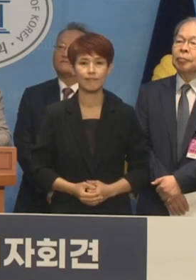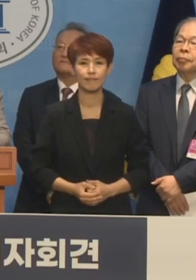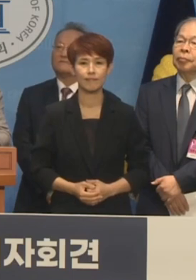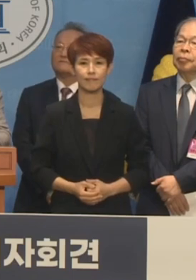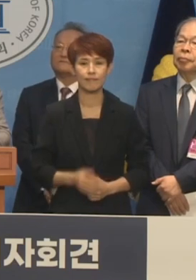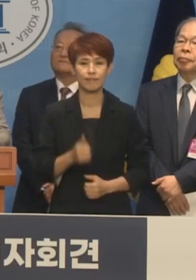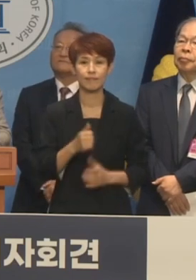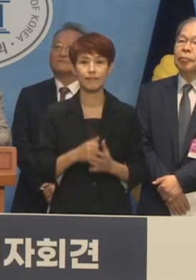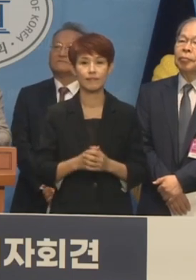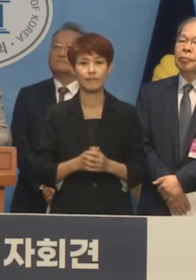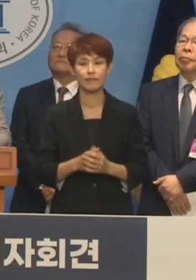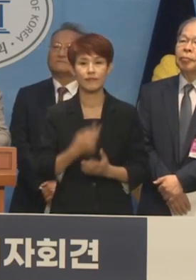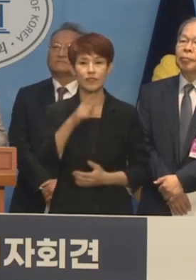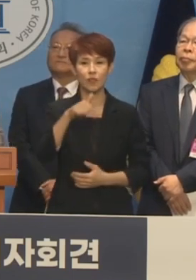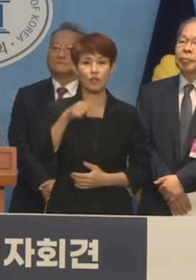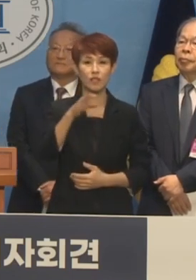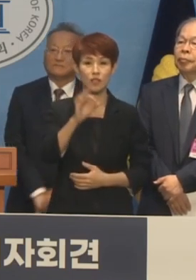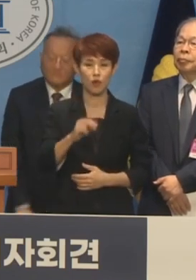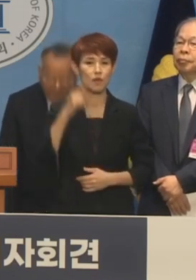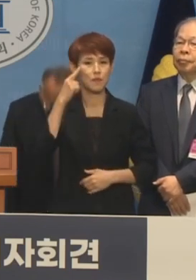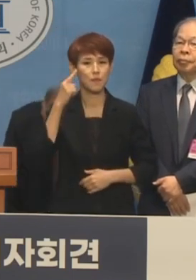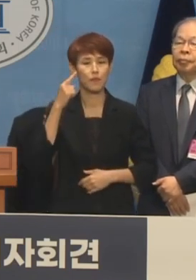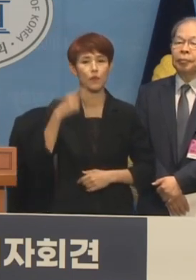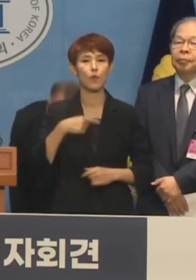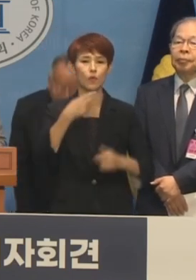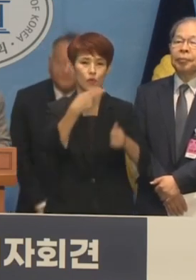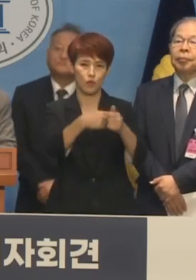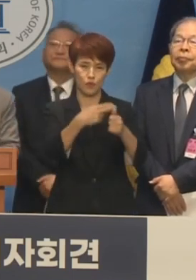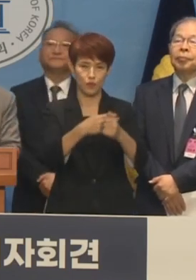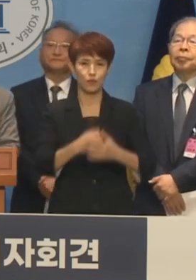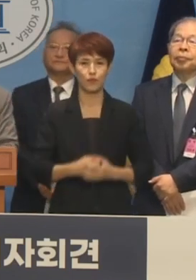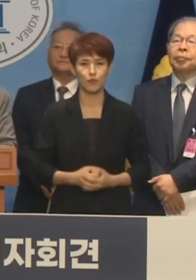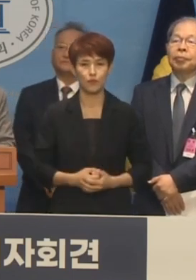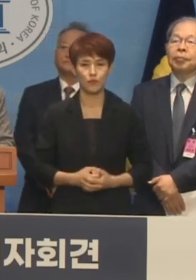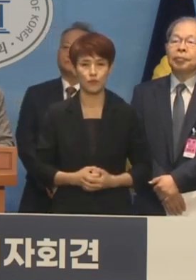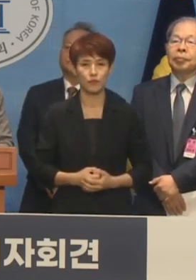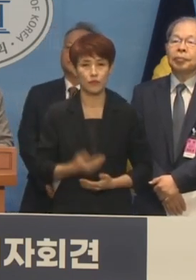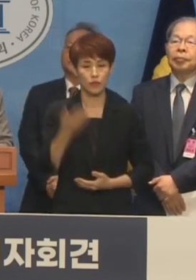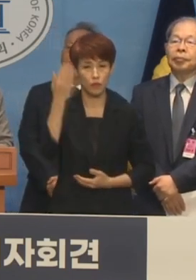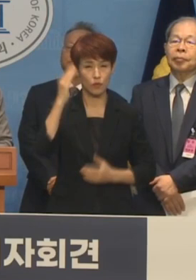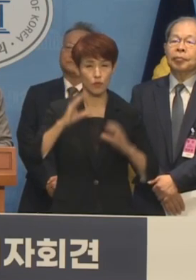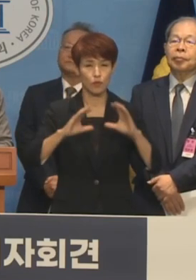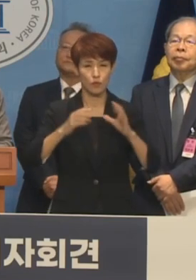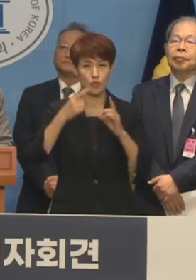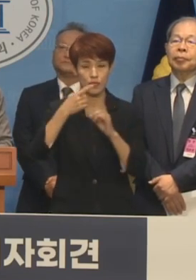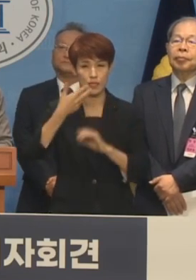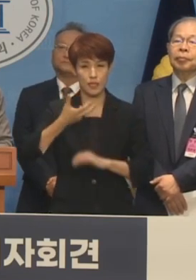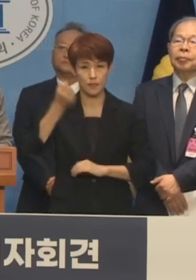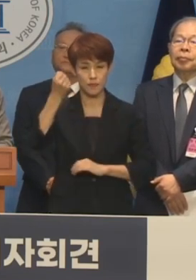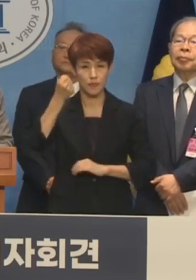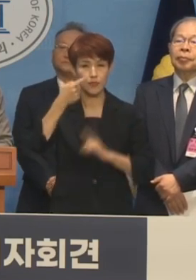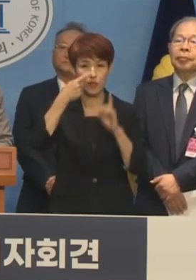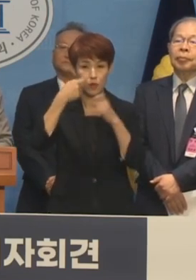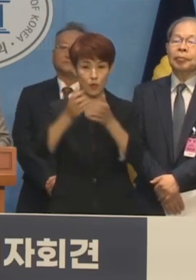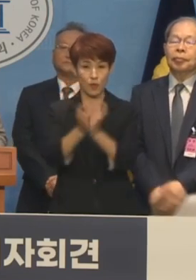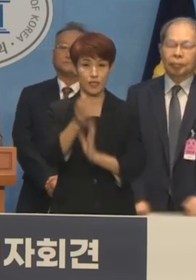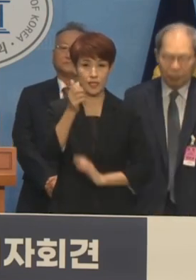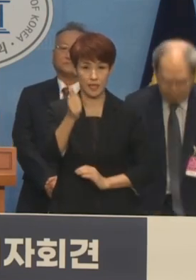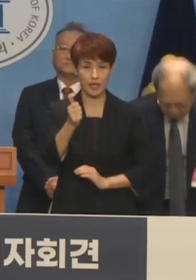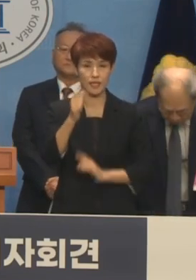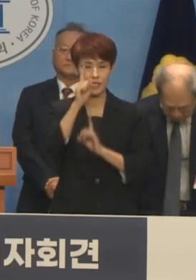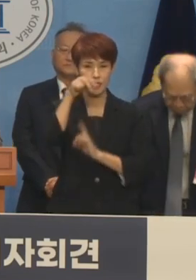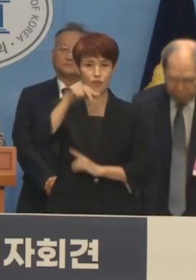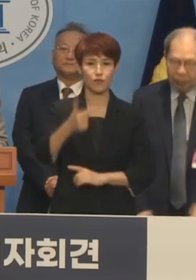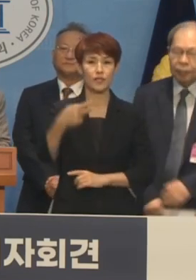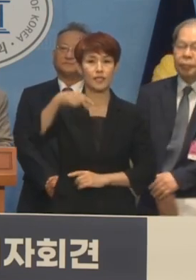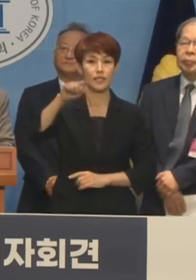한상권 덕성여대 사학과 명예교수님, 전 독립기념관장을 역임하신 이준식 박사님,